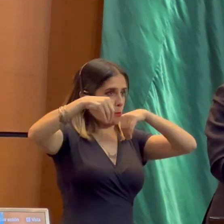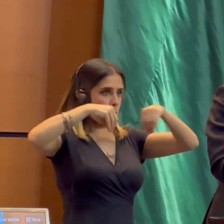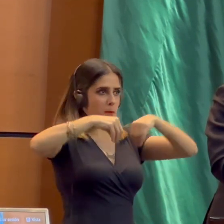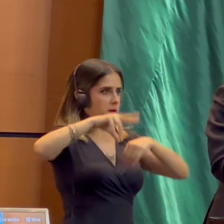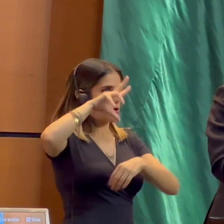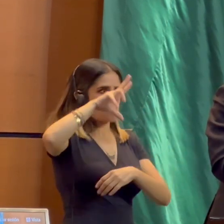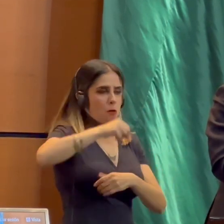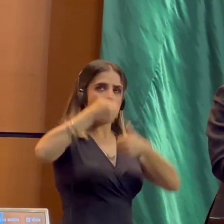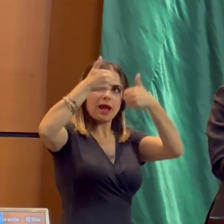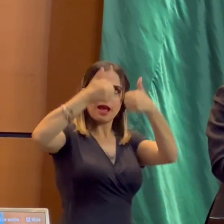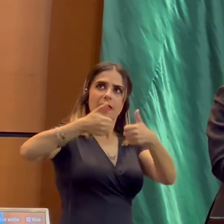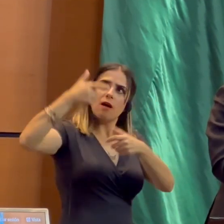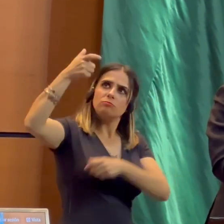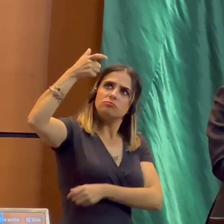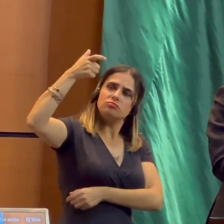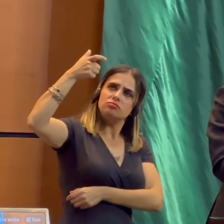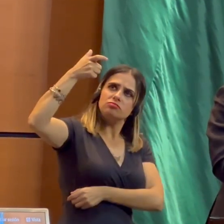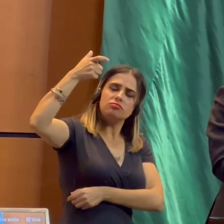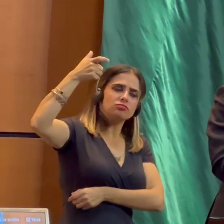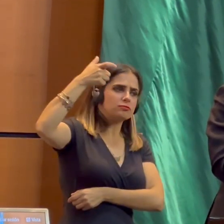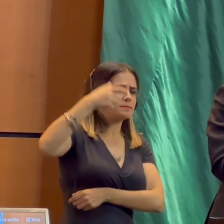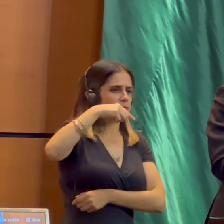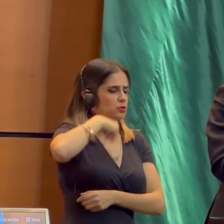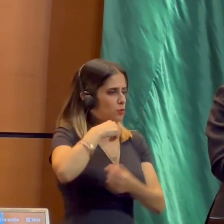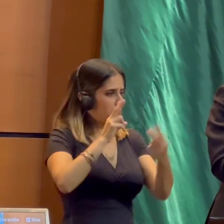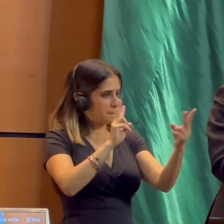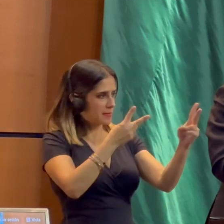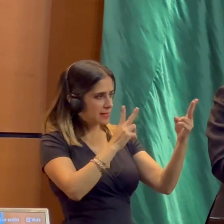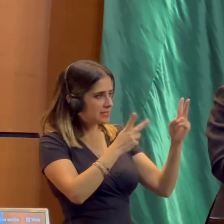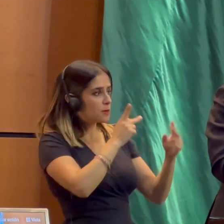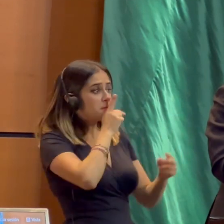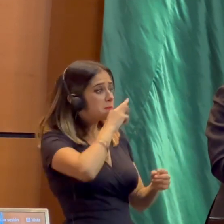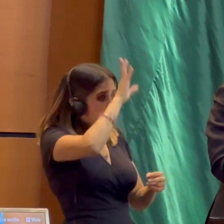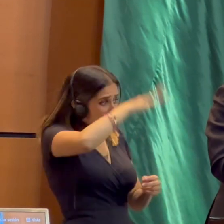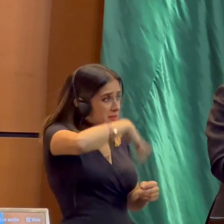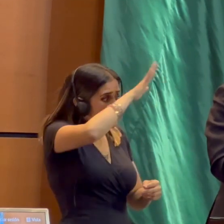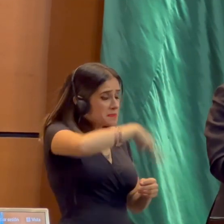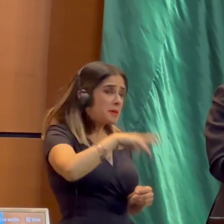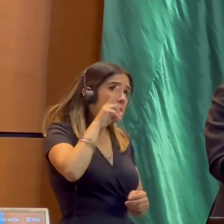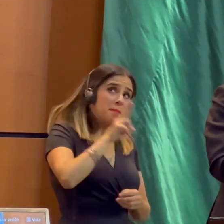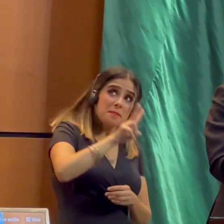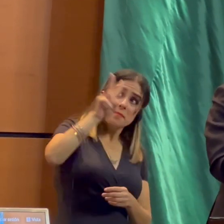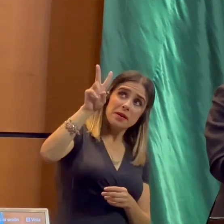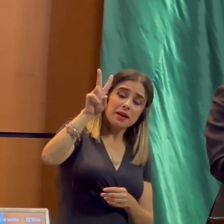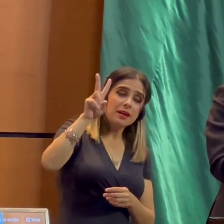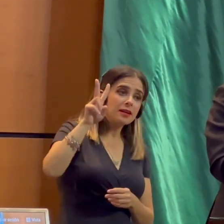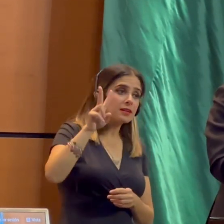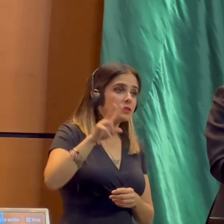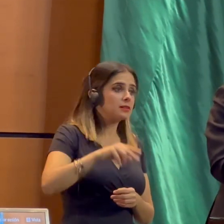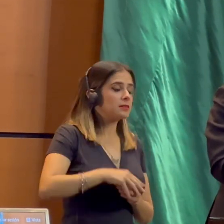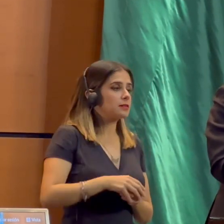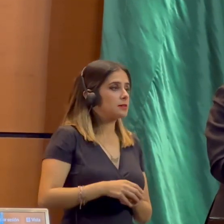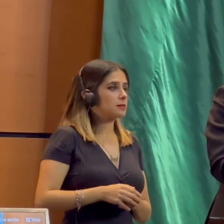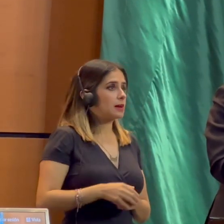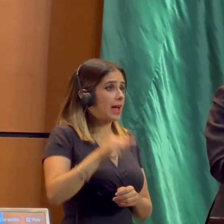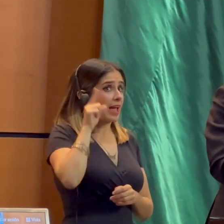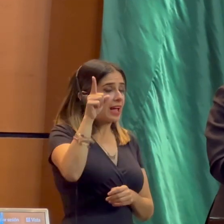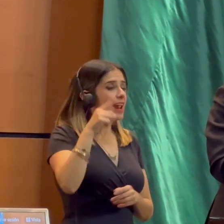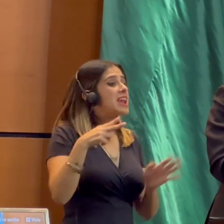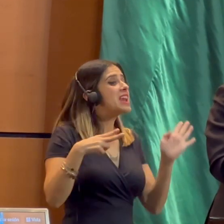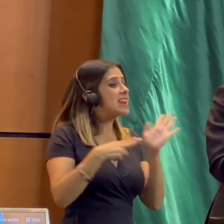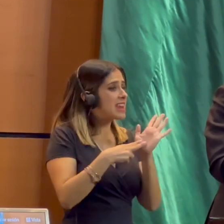んと黒い物体が分裂し4つに分かれました。そして離れながら西の空